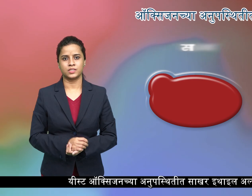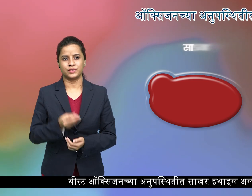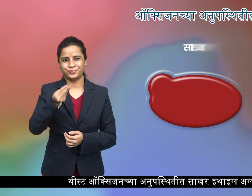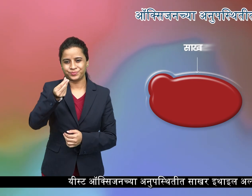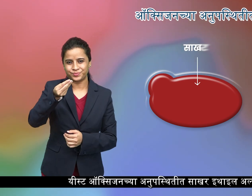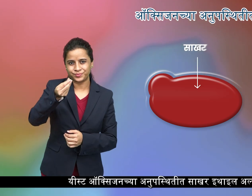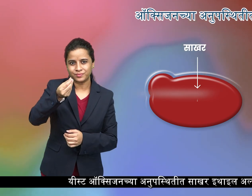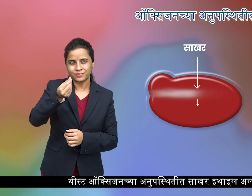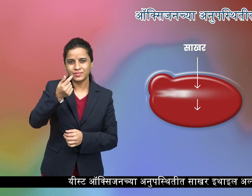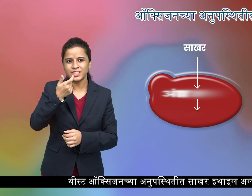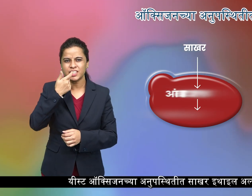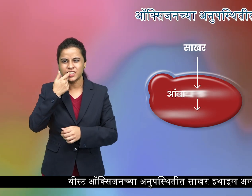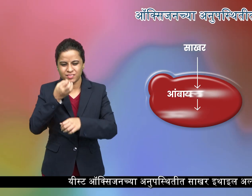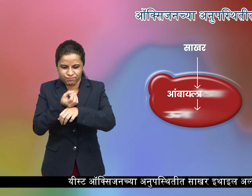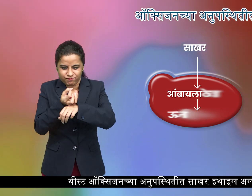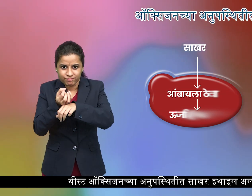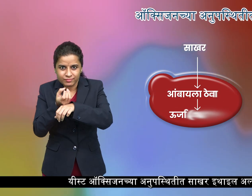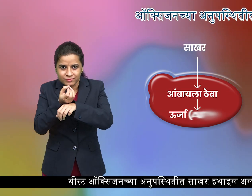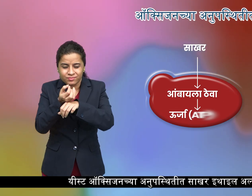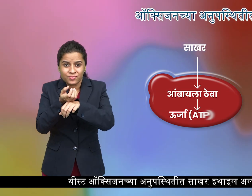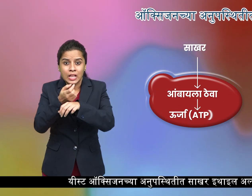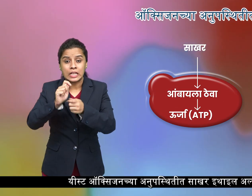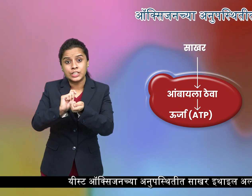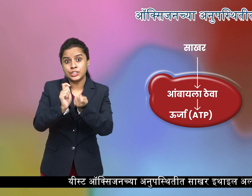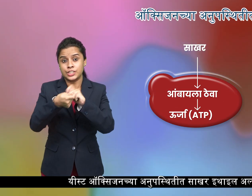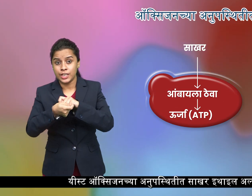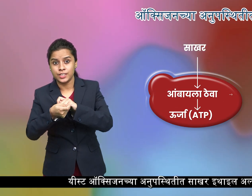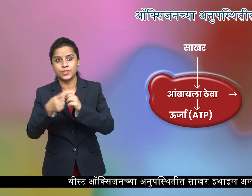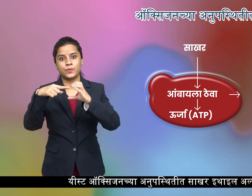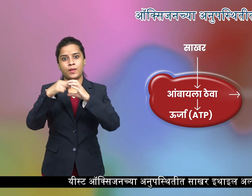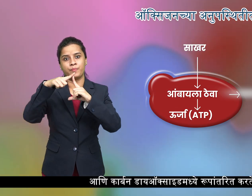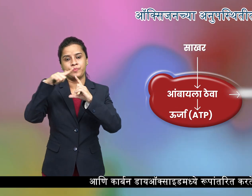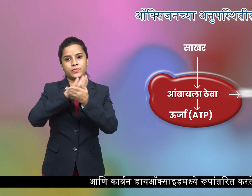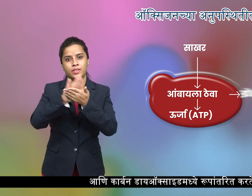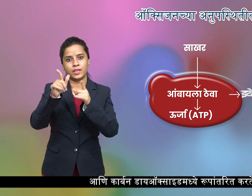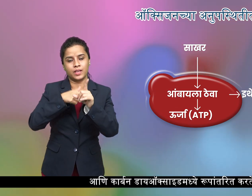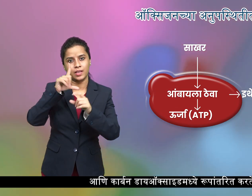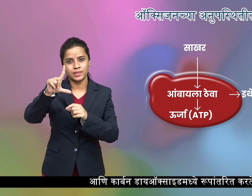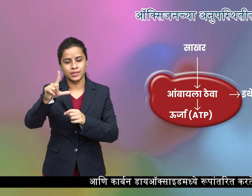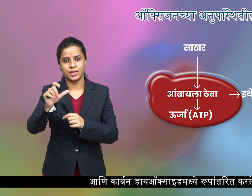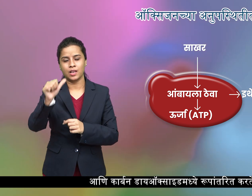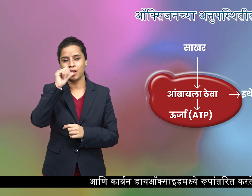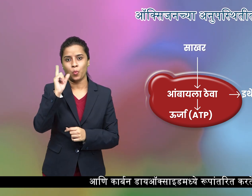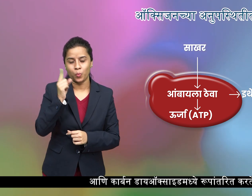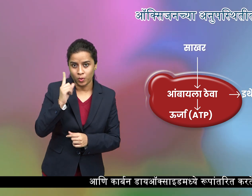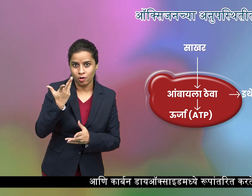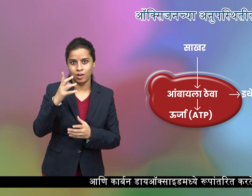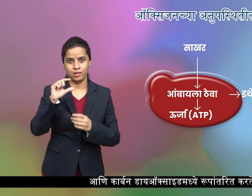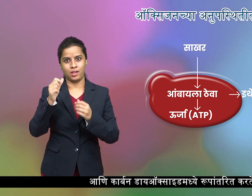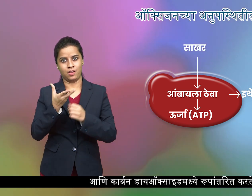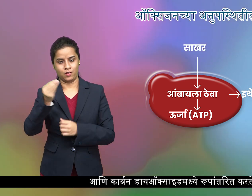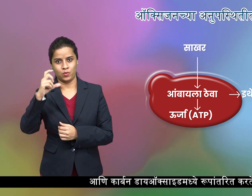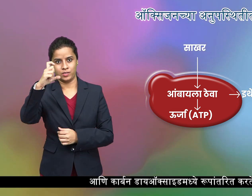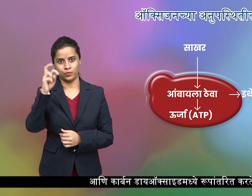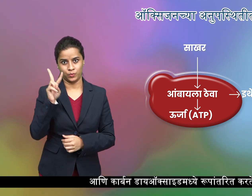यीस्ट ऑक्सिजनच्या अनुपस्थितीत साखर, इथाइल अल्कोहोल आणि कार्बन डायऑक्साईडमध्ये रूपांतरित करते.